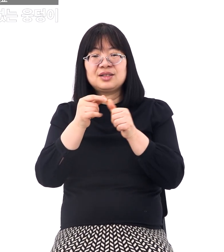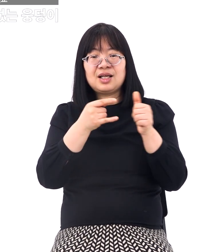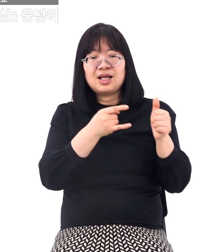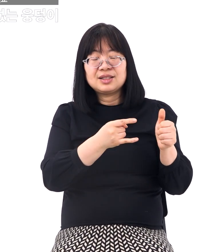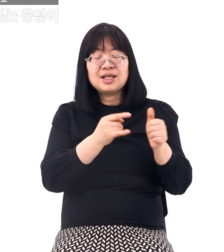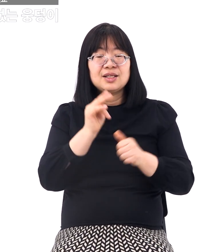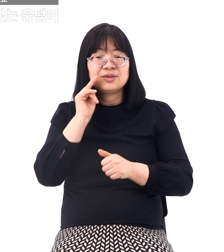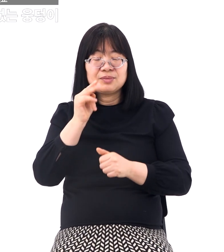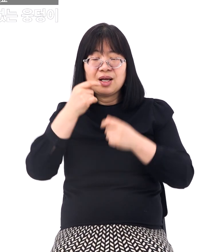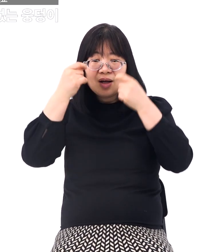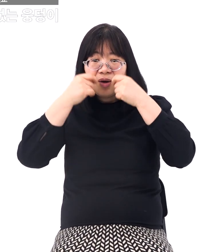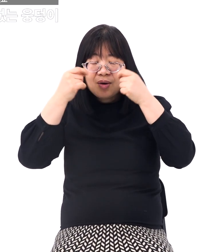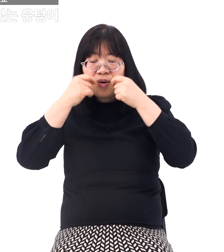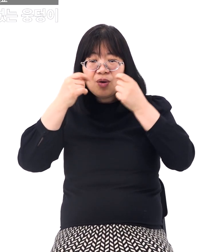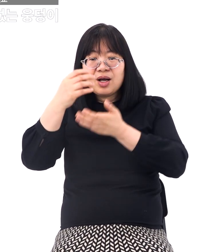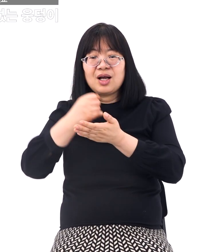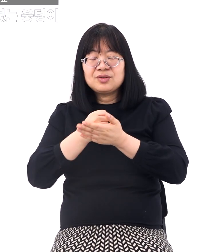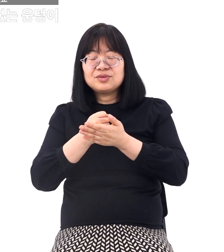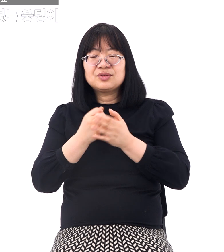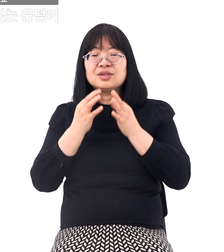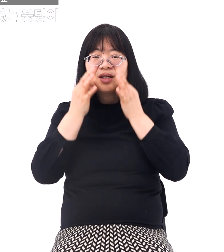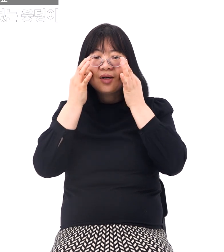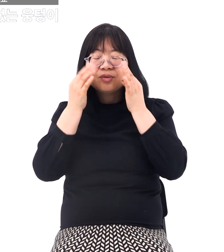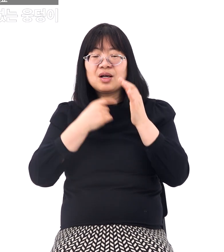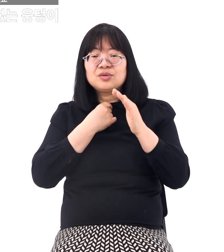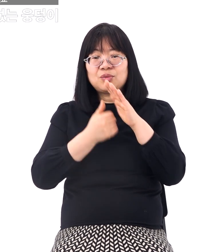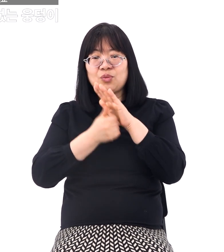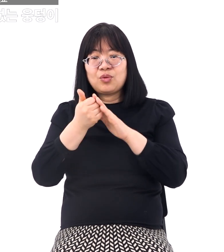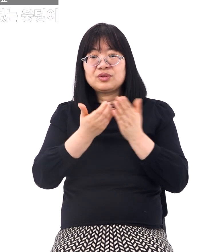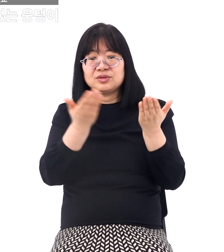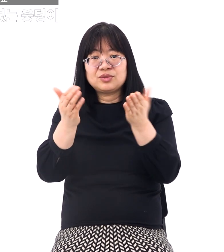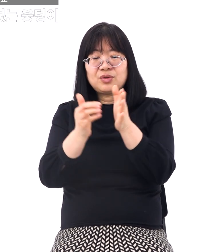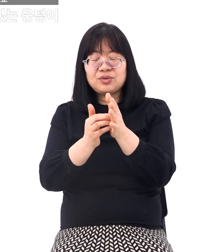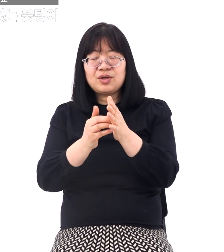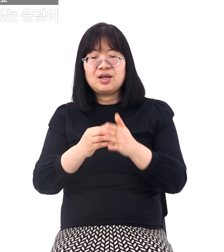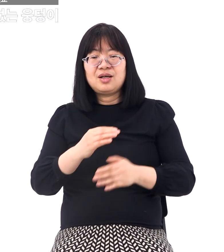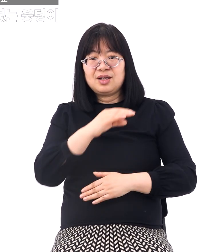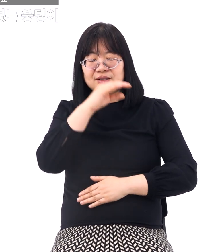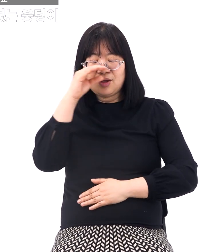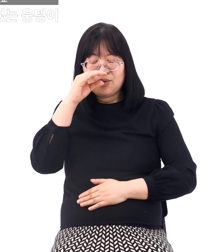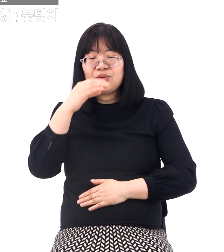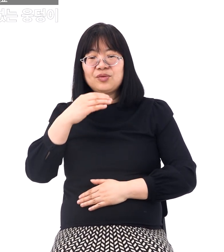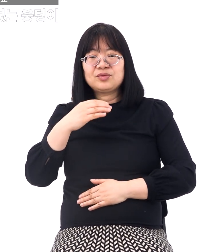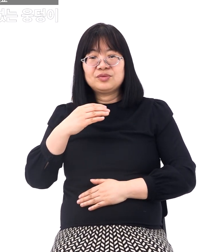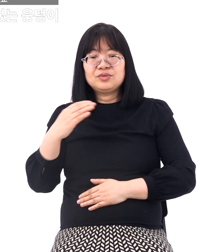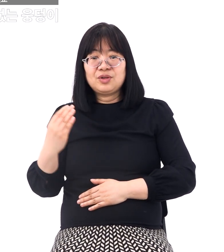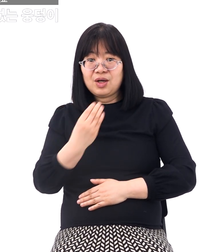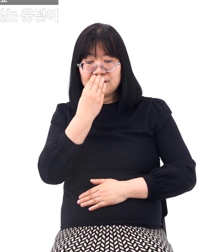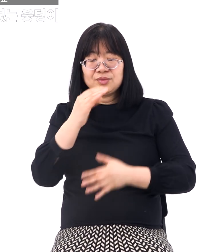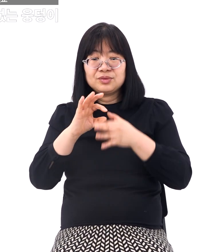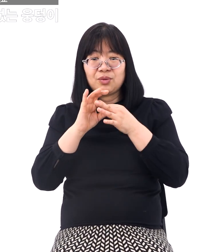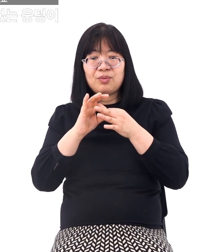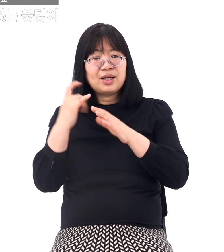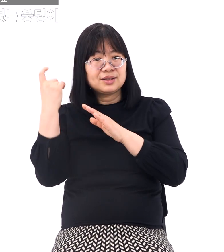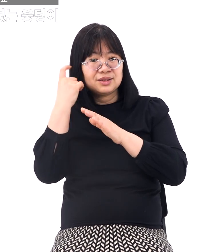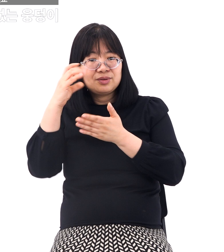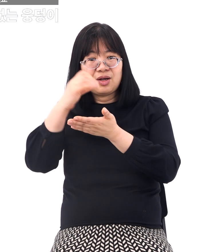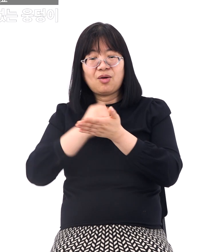심한 통곡과 눈물로 간구와 소원을 올렸고 그의 경건하심으로 말미암아 들으심을